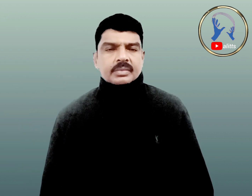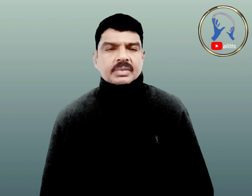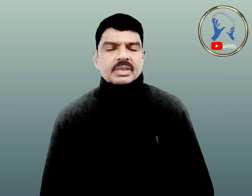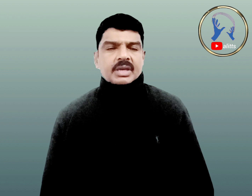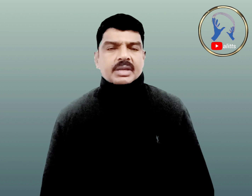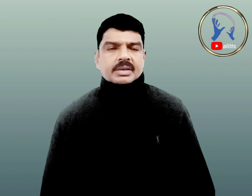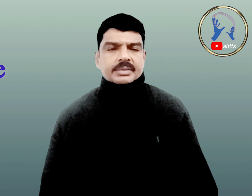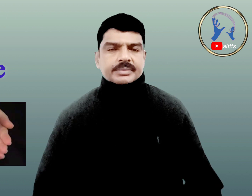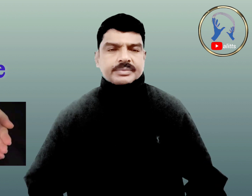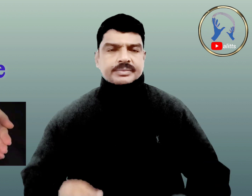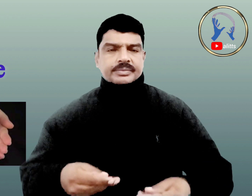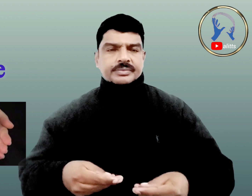देना,